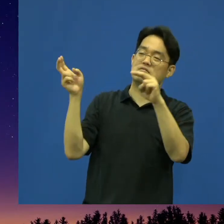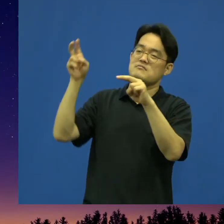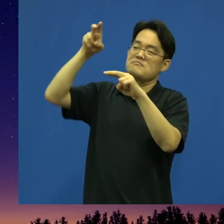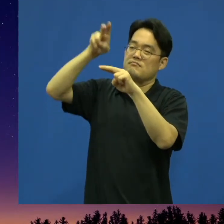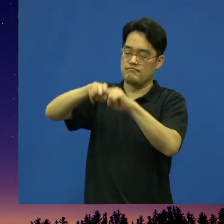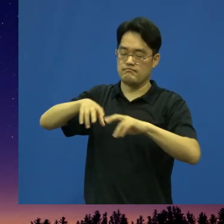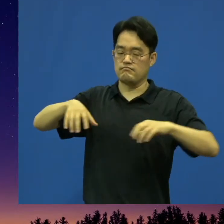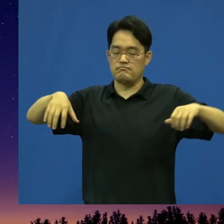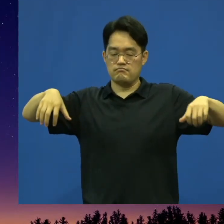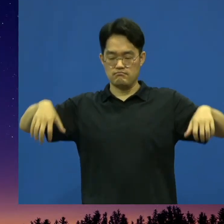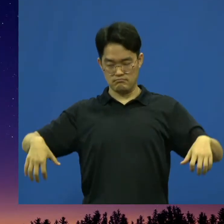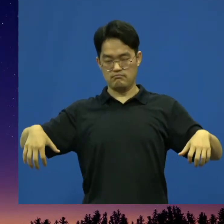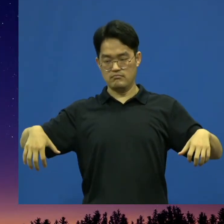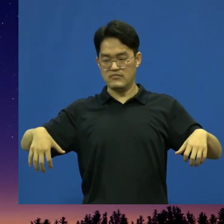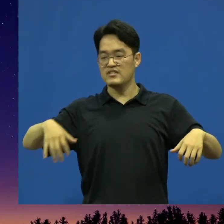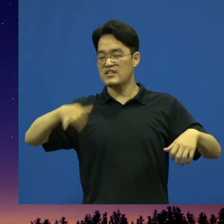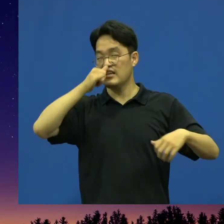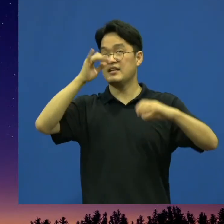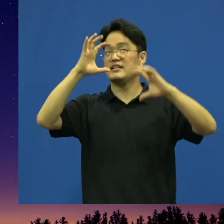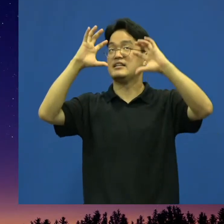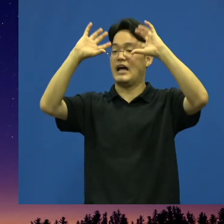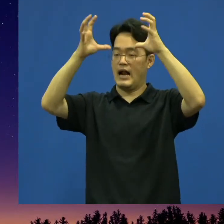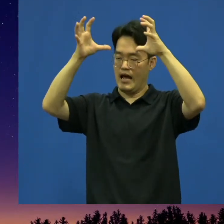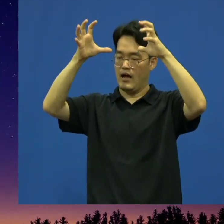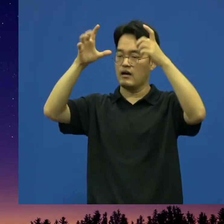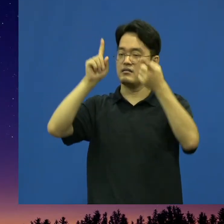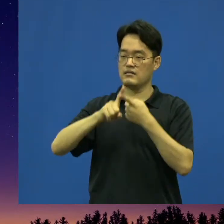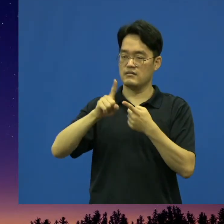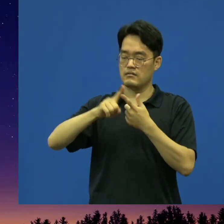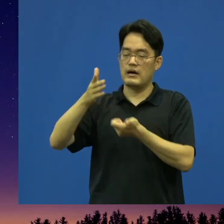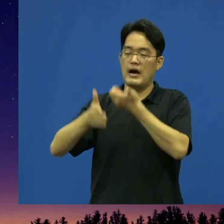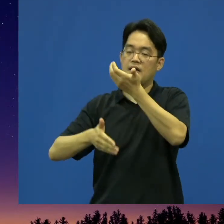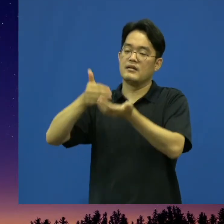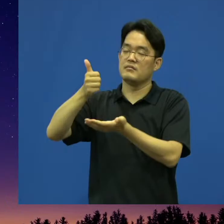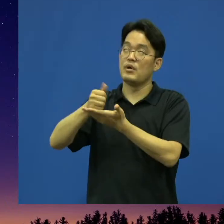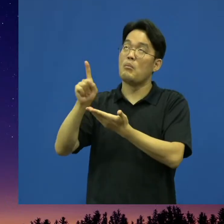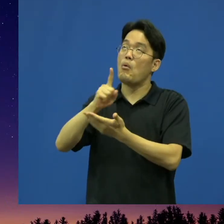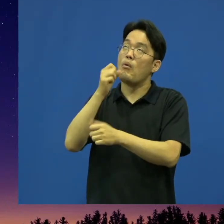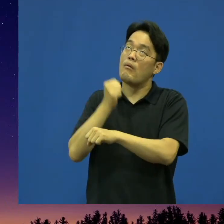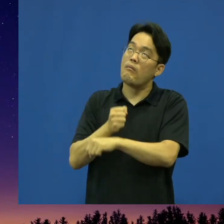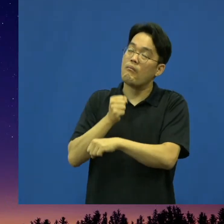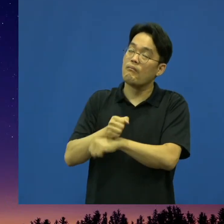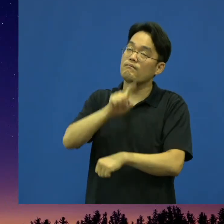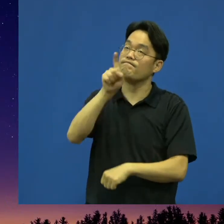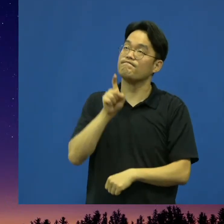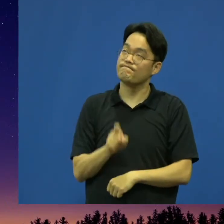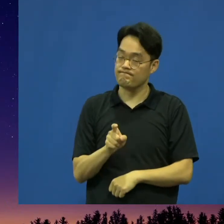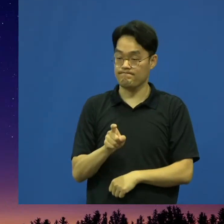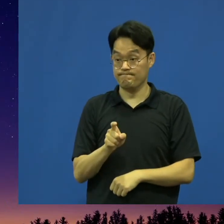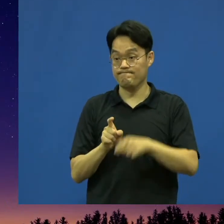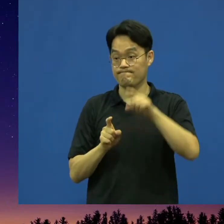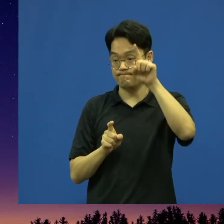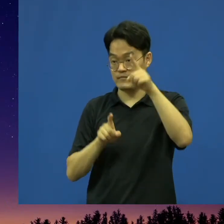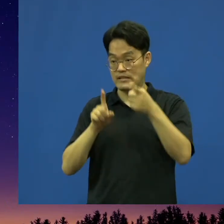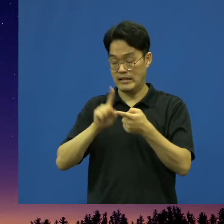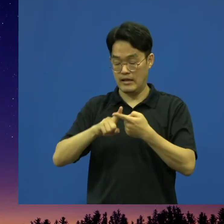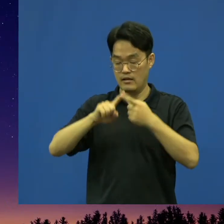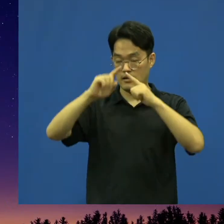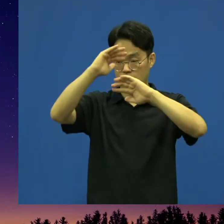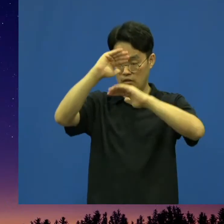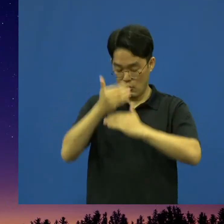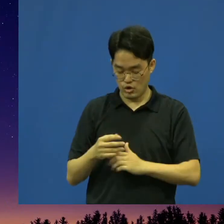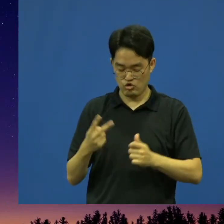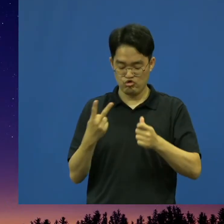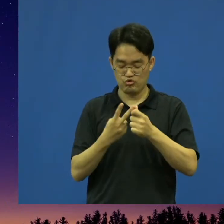어떤가, 하나님은 뭘 하고 계셨는가 하는 것을 보여주는 그림이 두